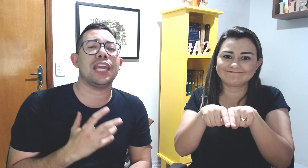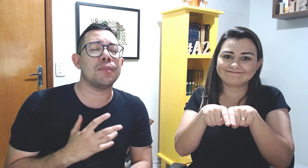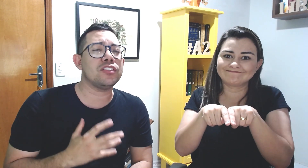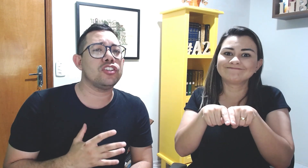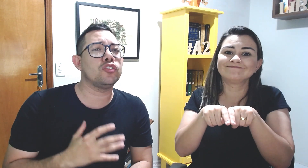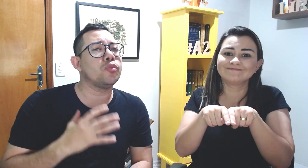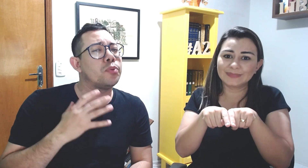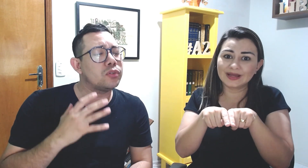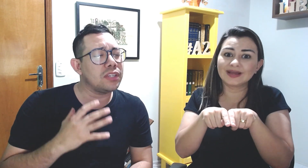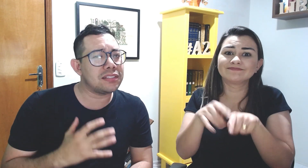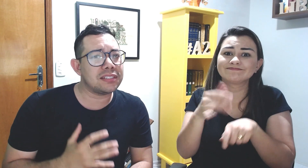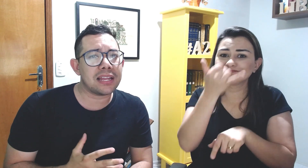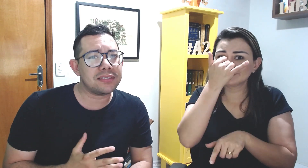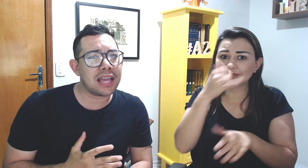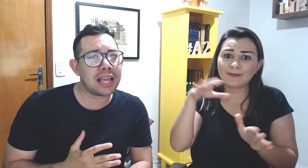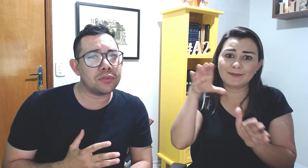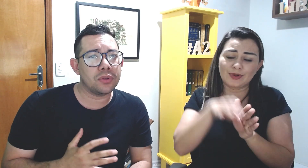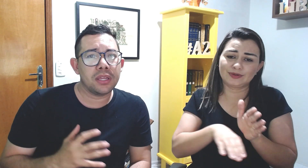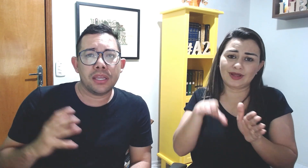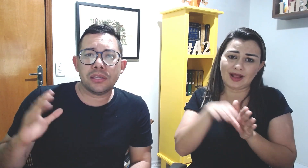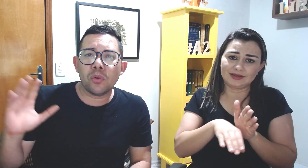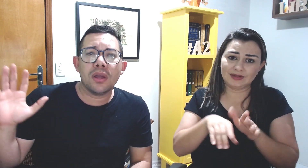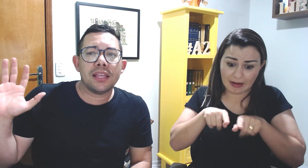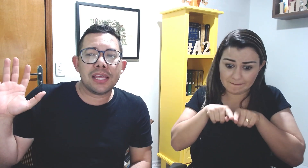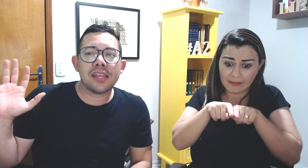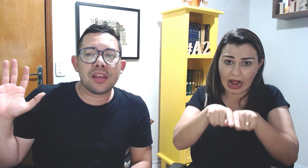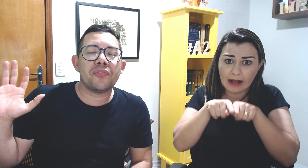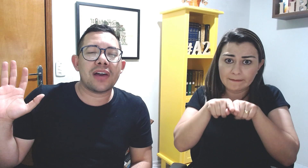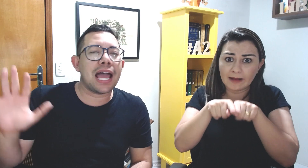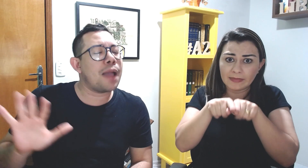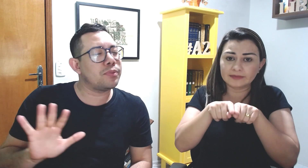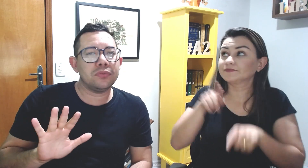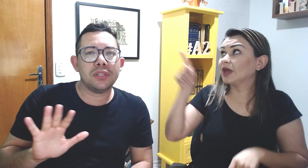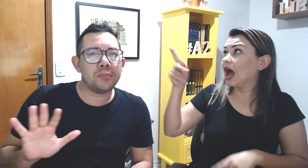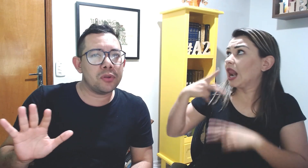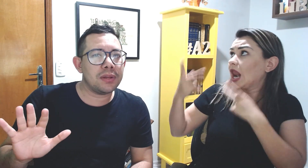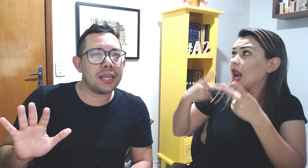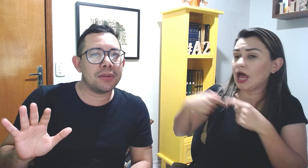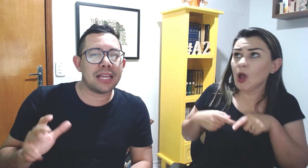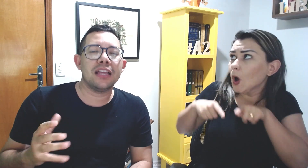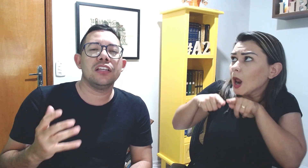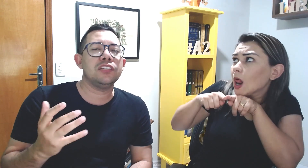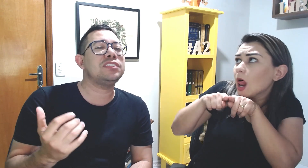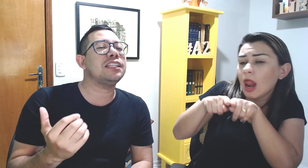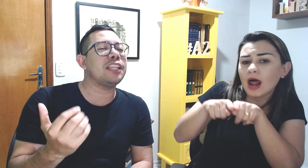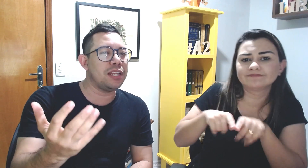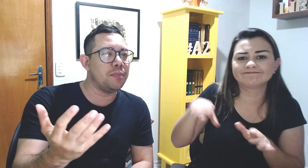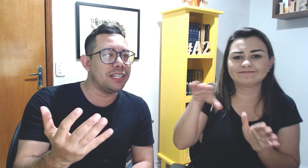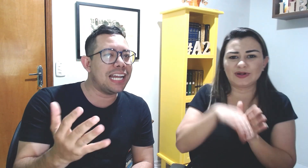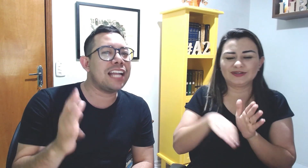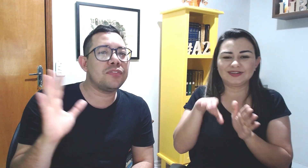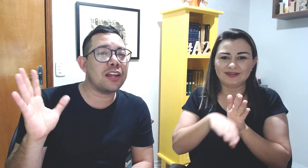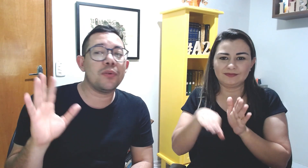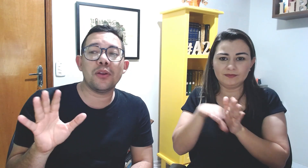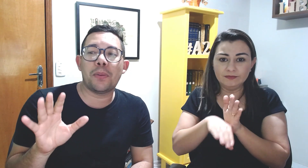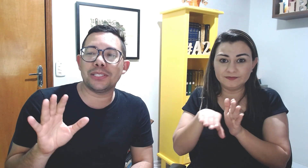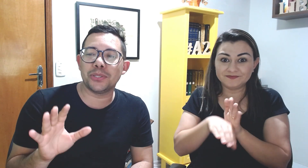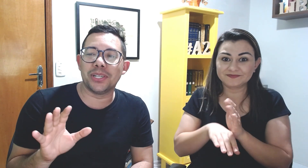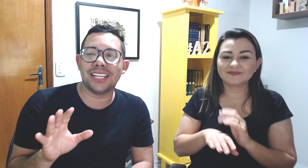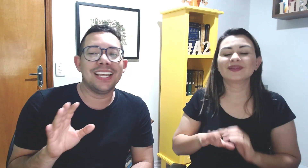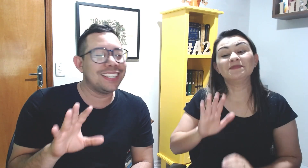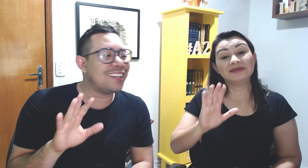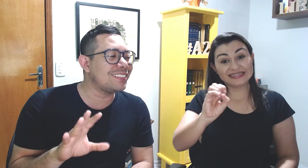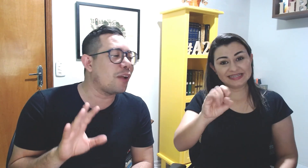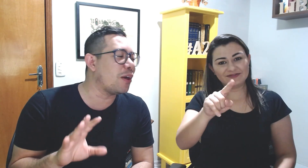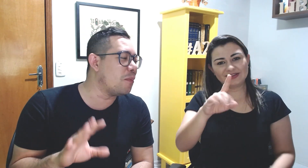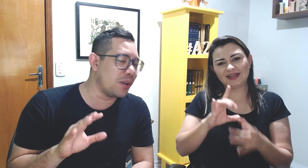no que a Kerma disse no português sinalizado. Então, ele fala rápido, não tem problema, tá? Se você tem uma liberdade, fala com ele,